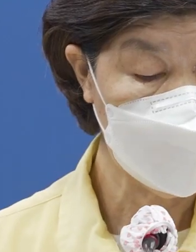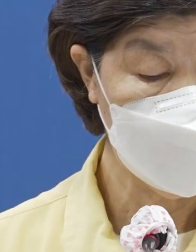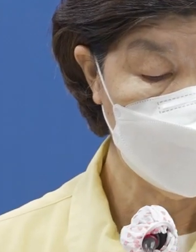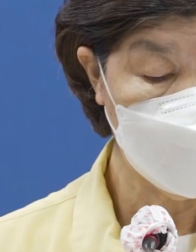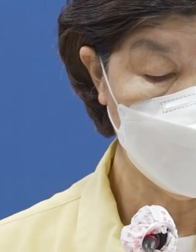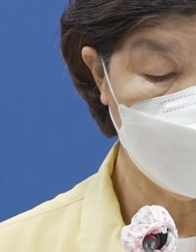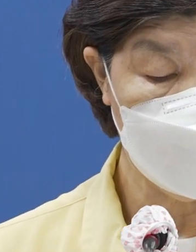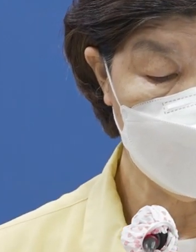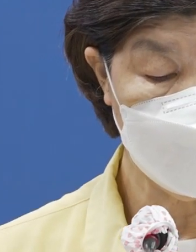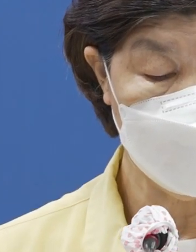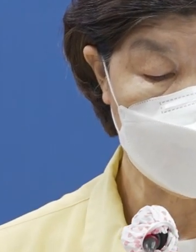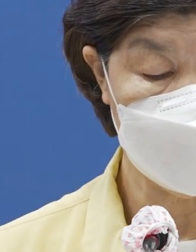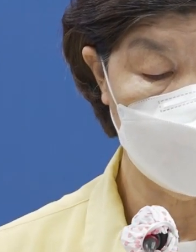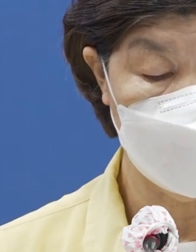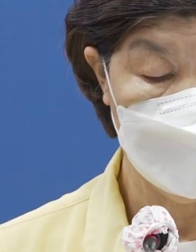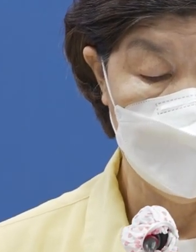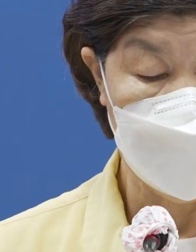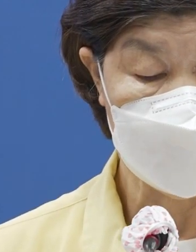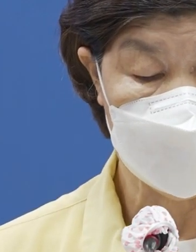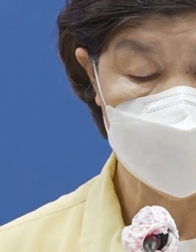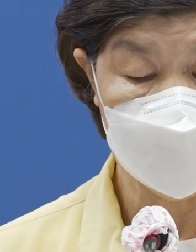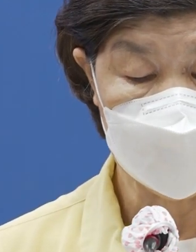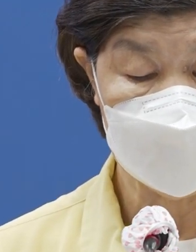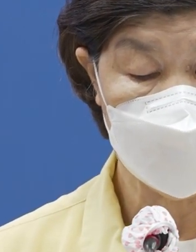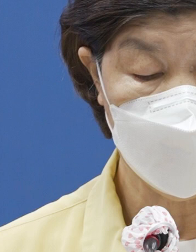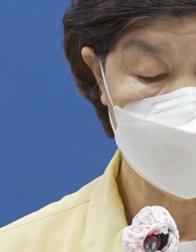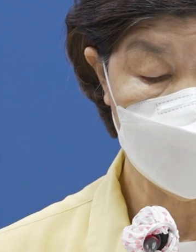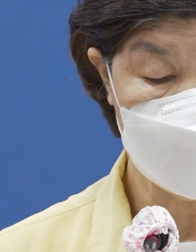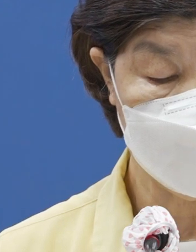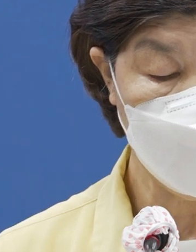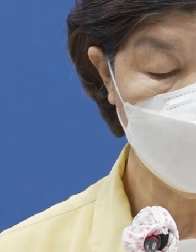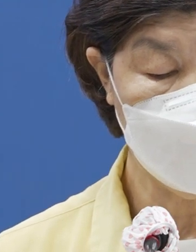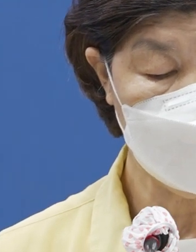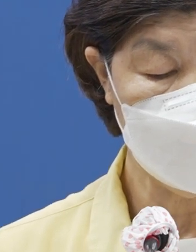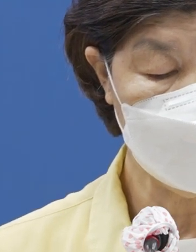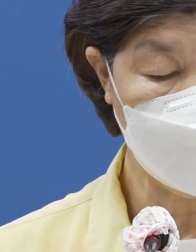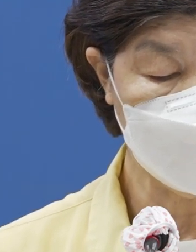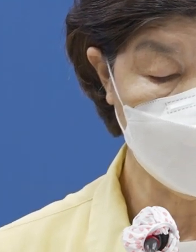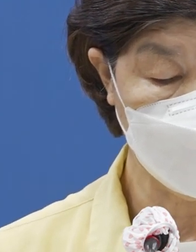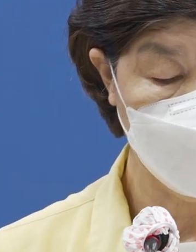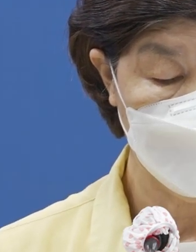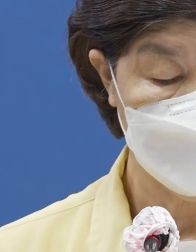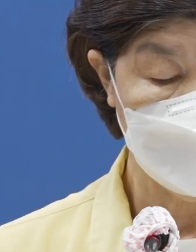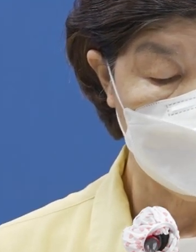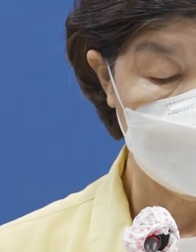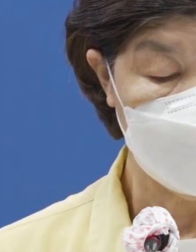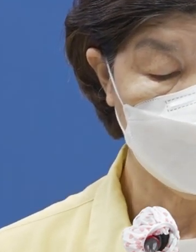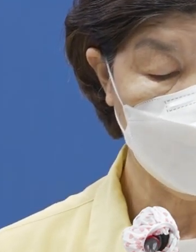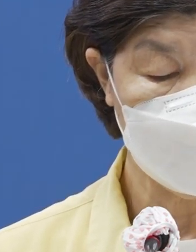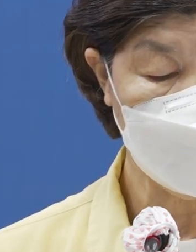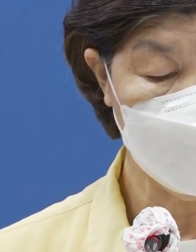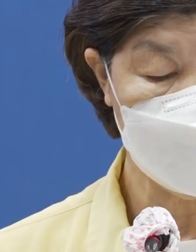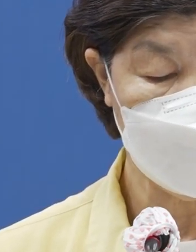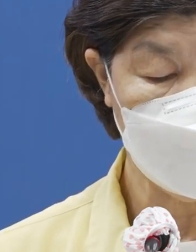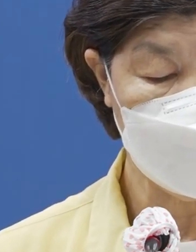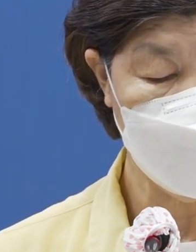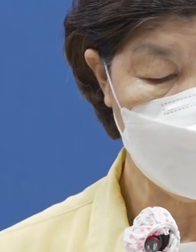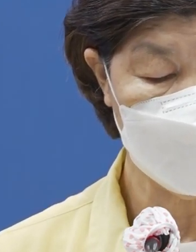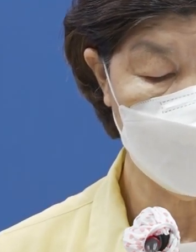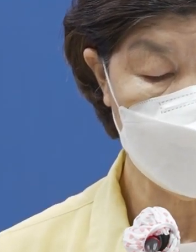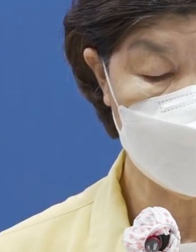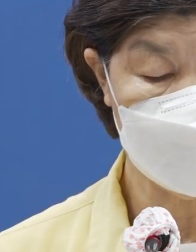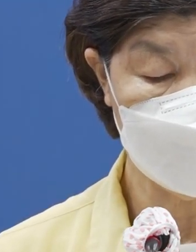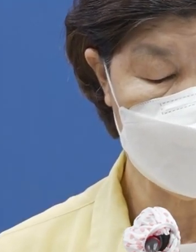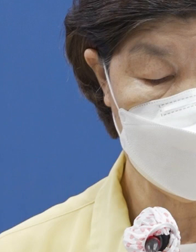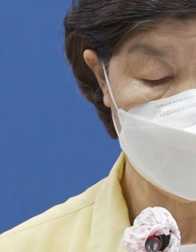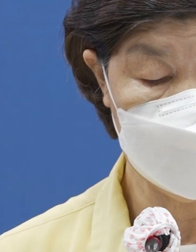우리 교육청은 코로나19에 맞서 학생들이 안전한 환경에서 배움을 이어가도록 지원하고자 올해